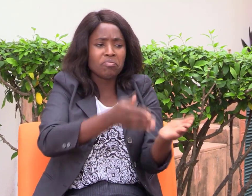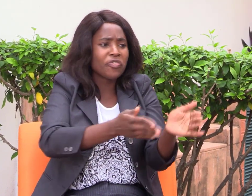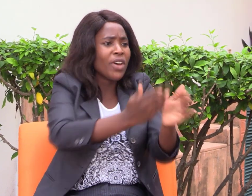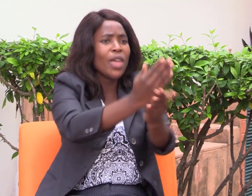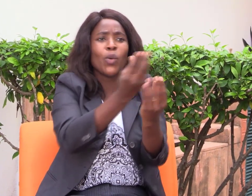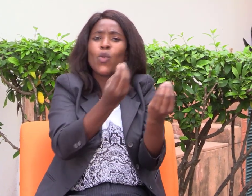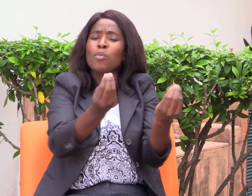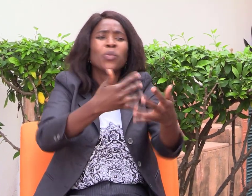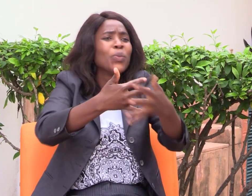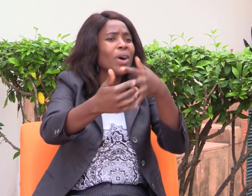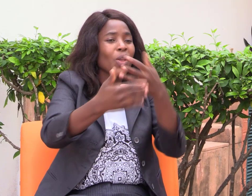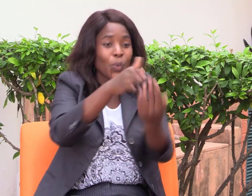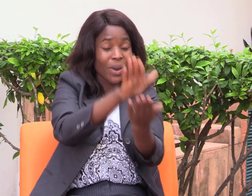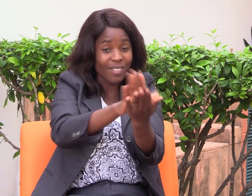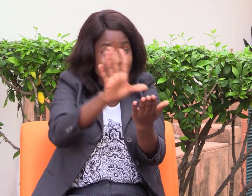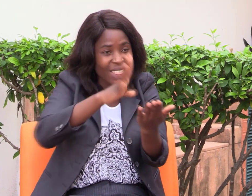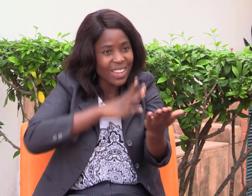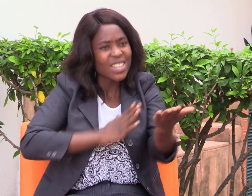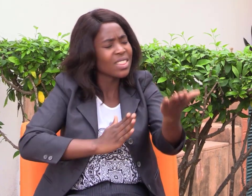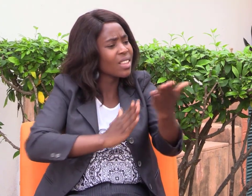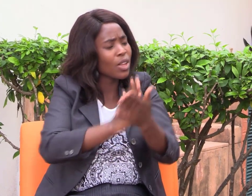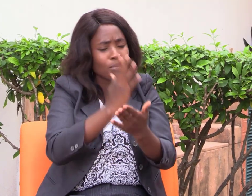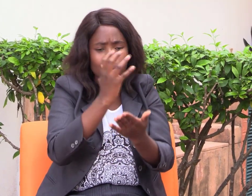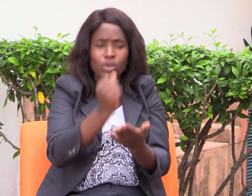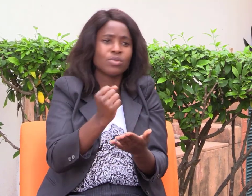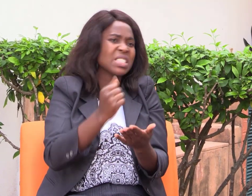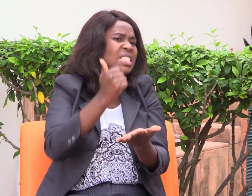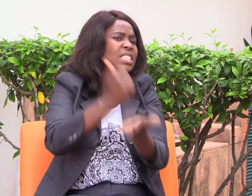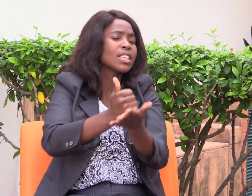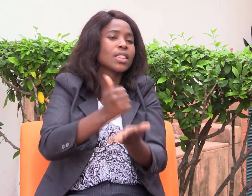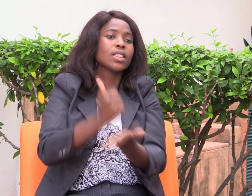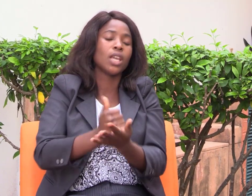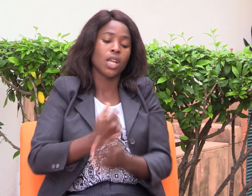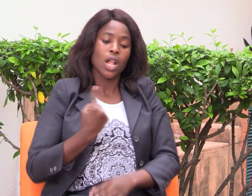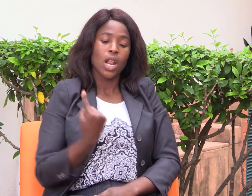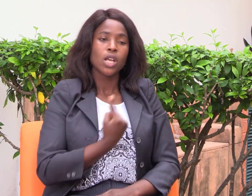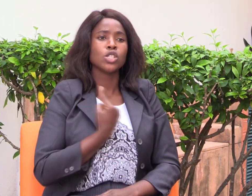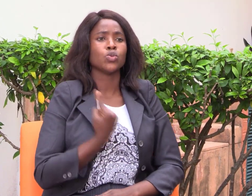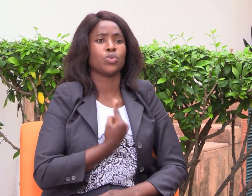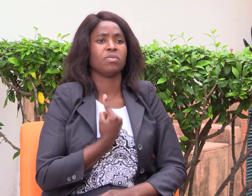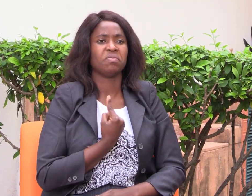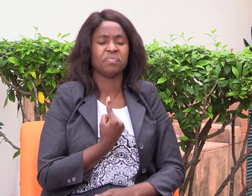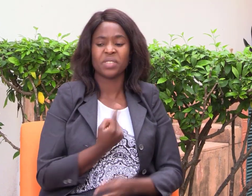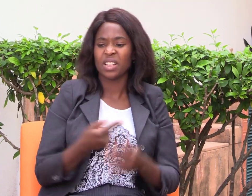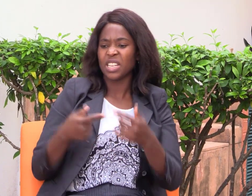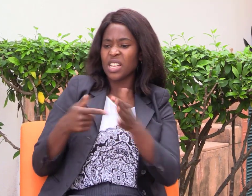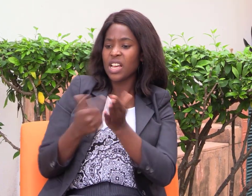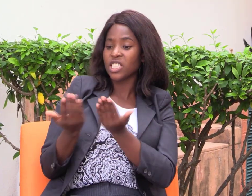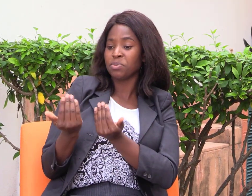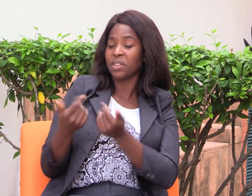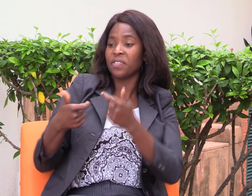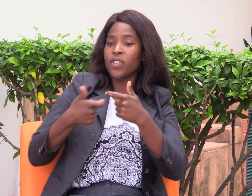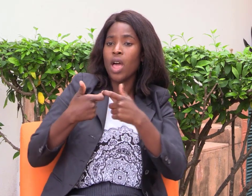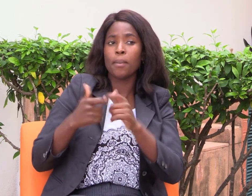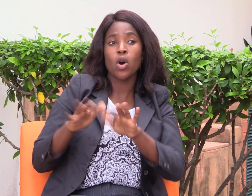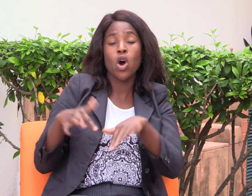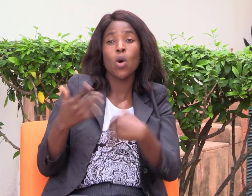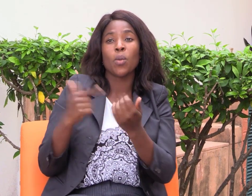fazer muita coisa. Qualquer coisa que seja, as pessoas com deficiência podem fazer muita coisa. Ela sozinha pode